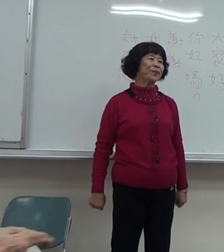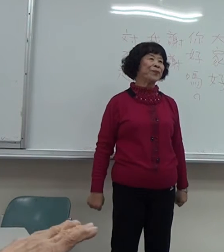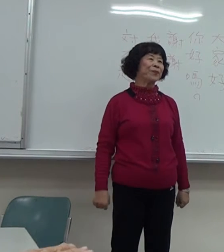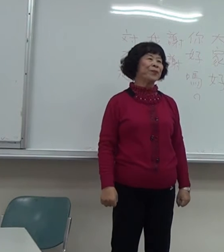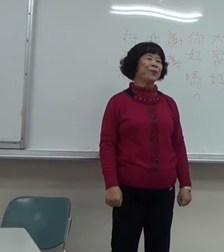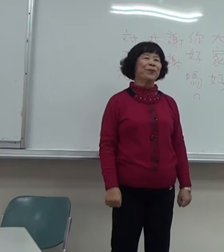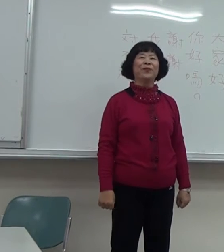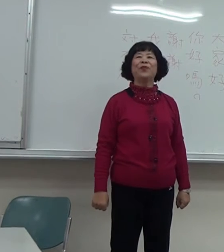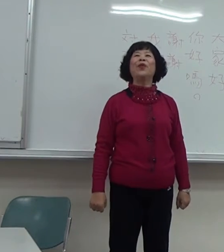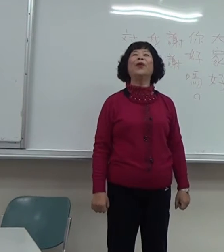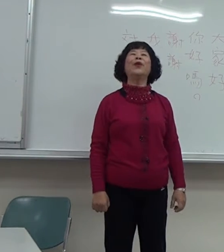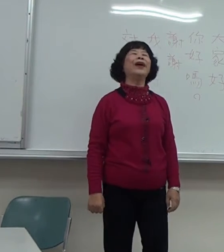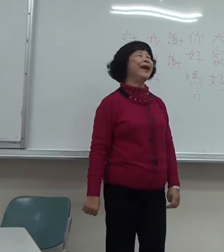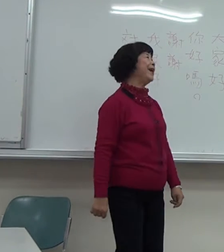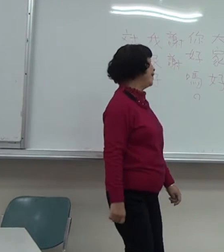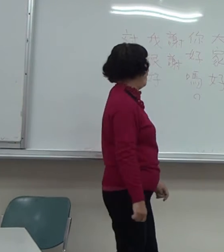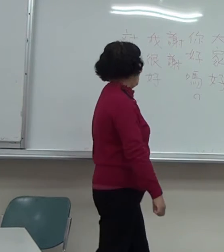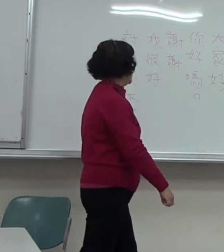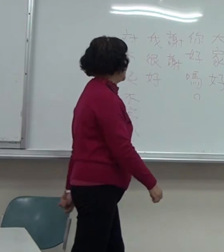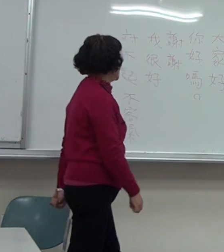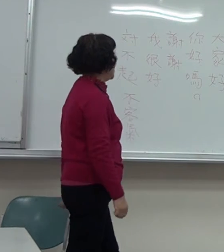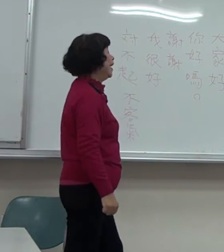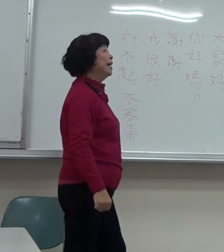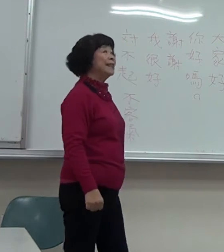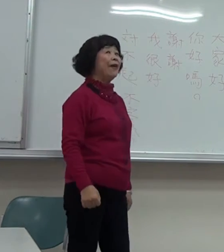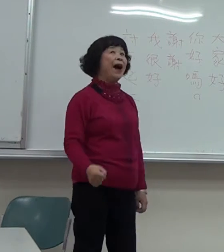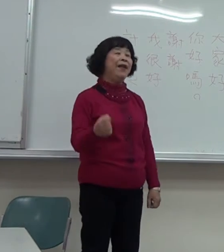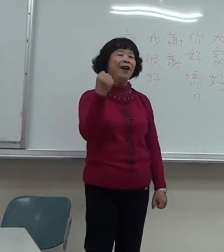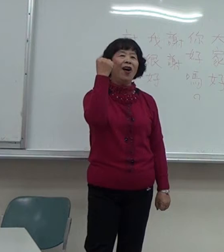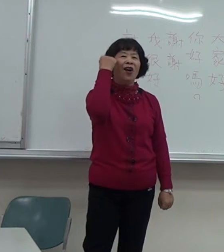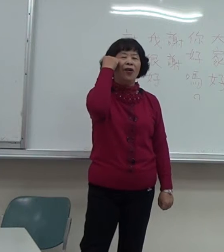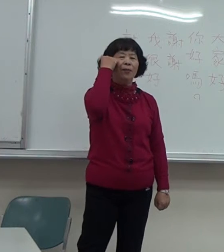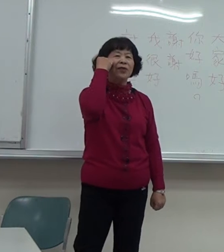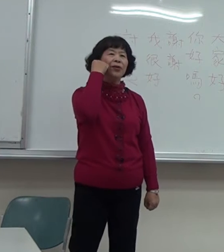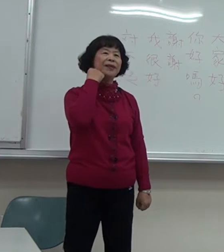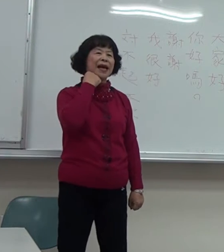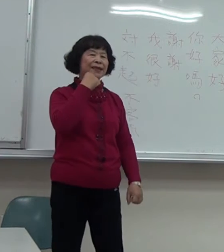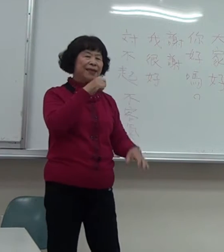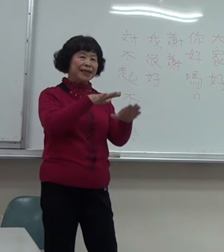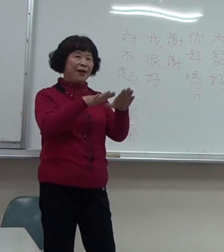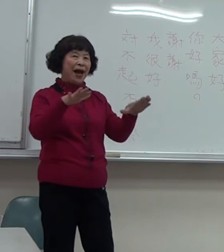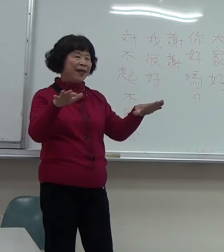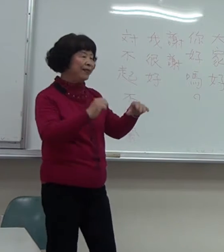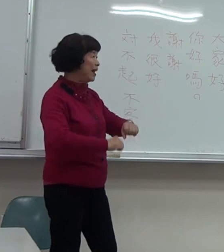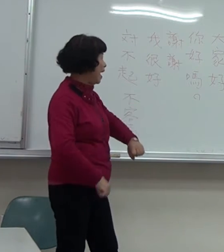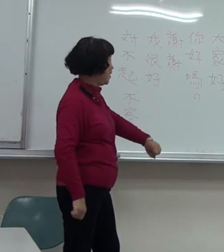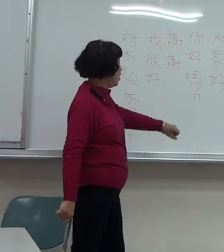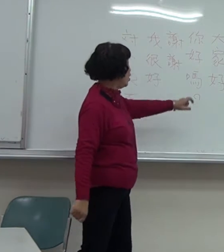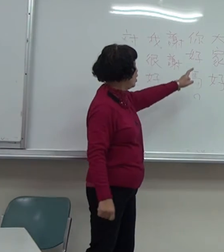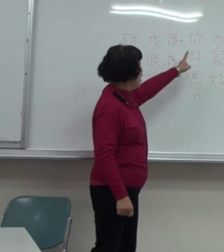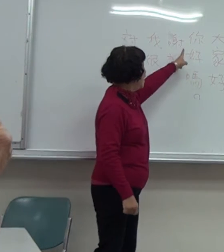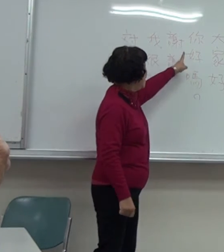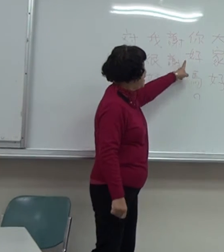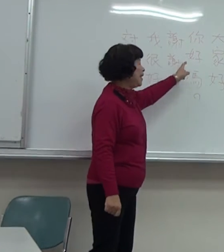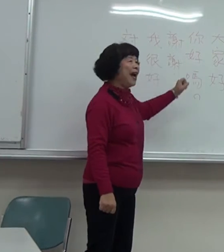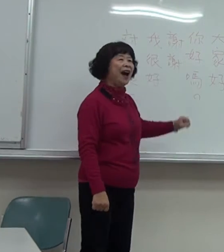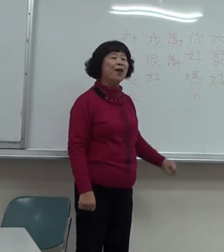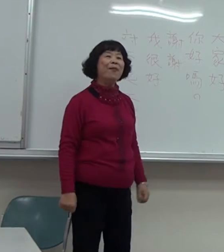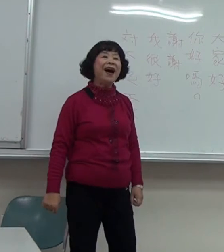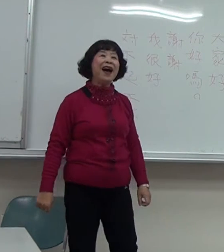早安， 对，哦，这个早安哦，我们就会打这个早安。还有你好吗？